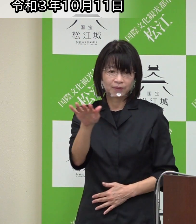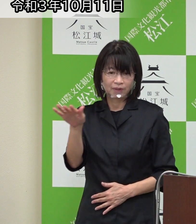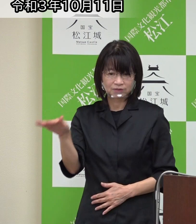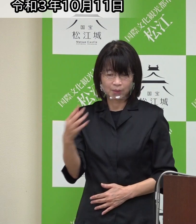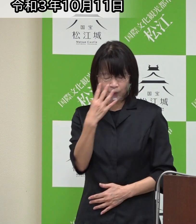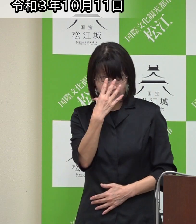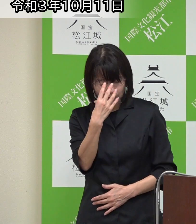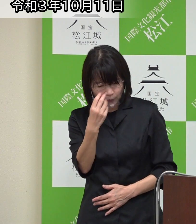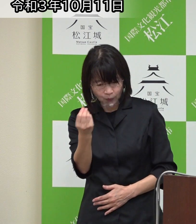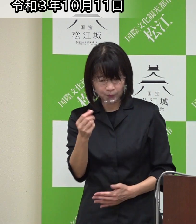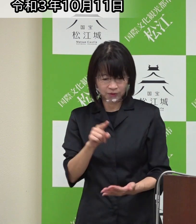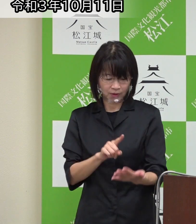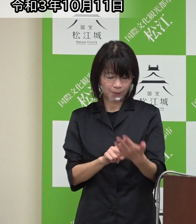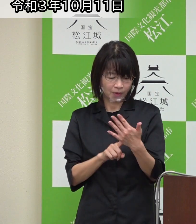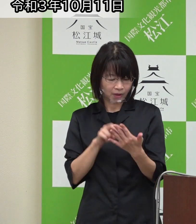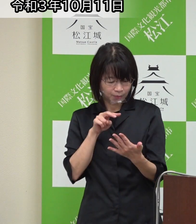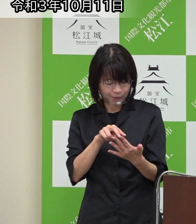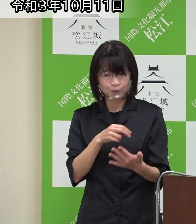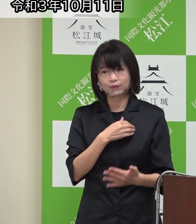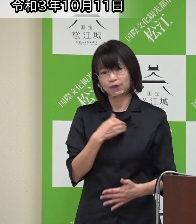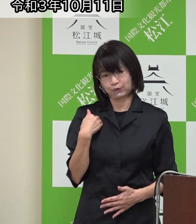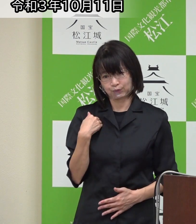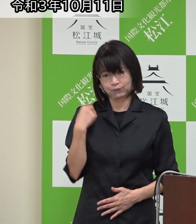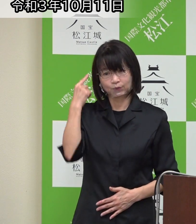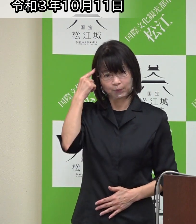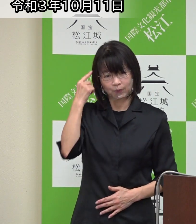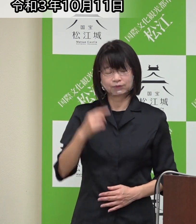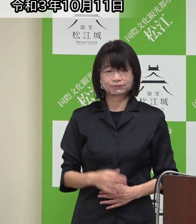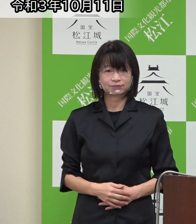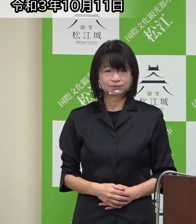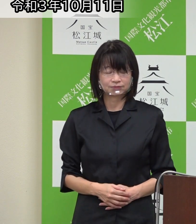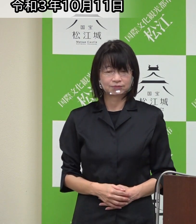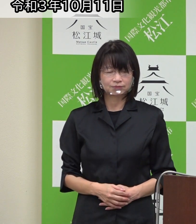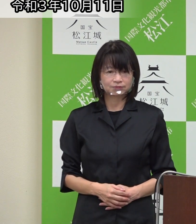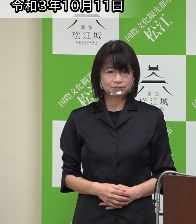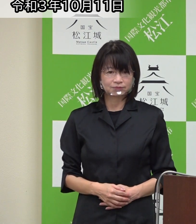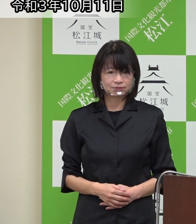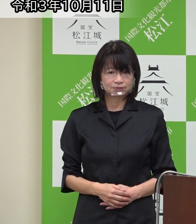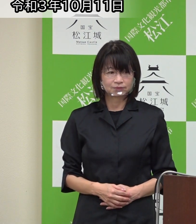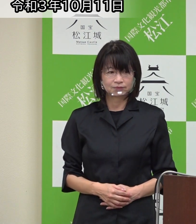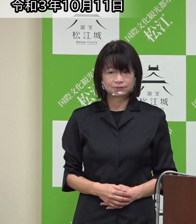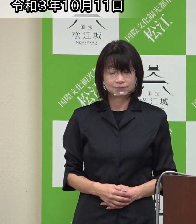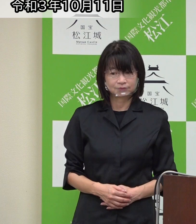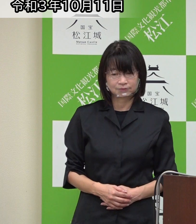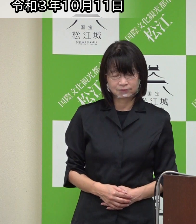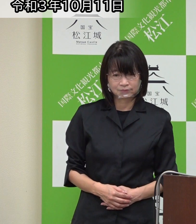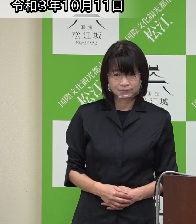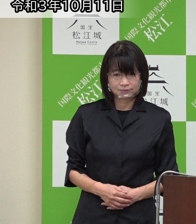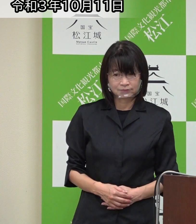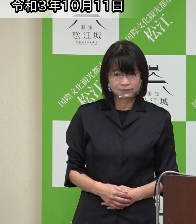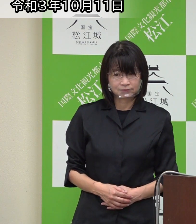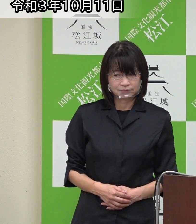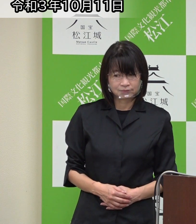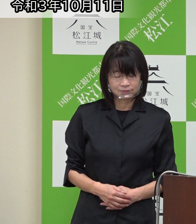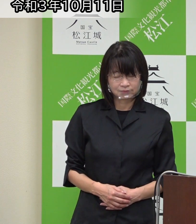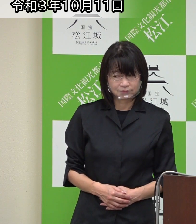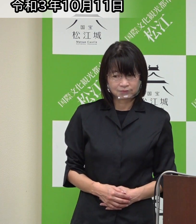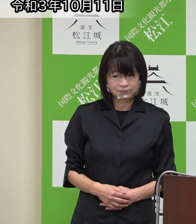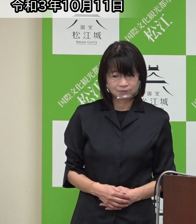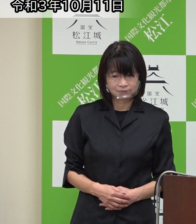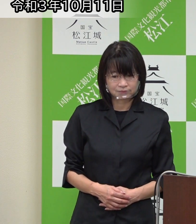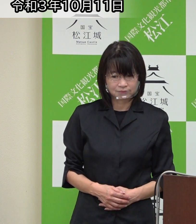ていくというようなやり方もあると思うんですけど、はい、いわゆるそのバズりといいますか、もう一気にそ